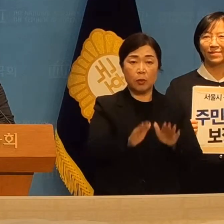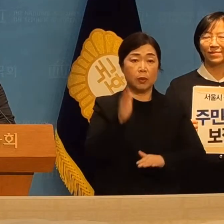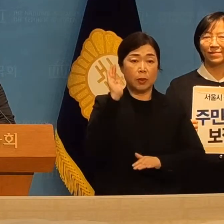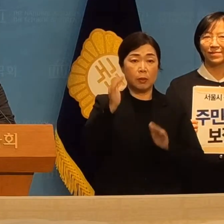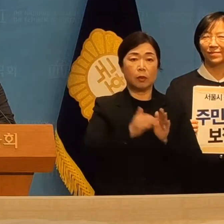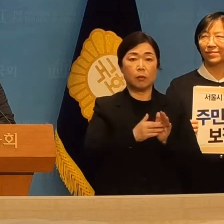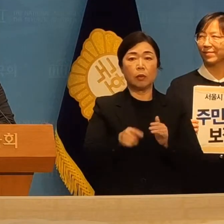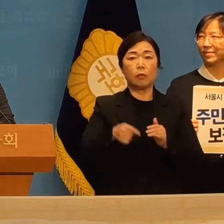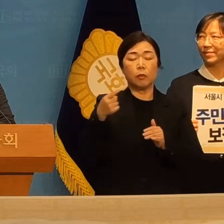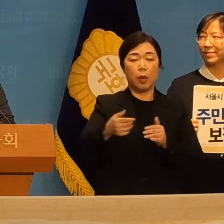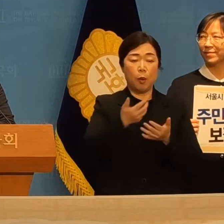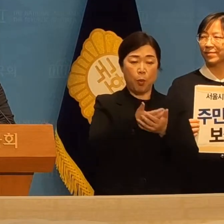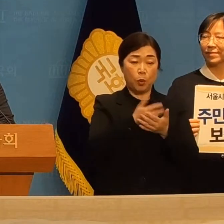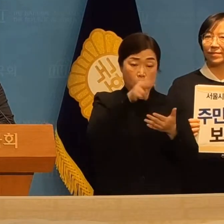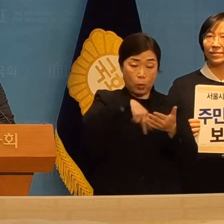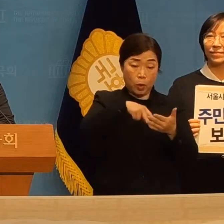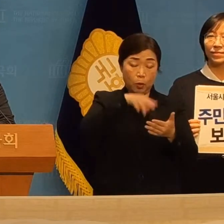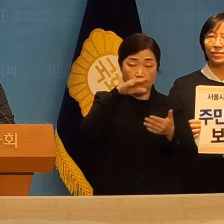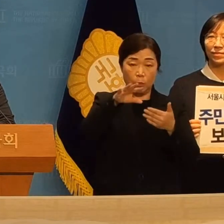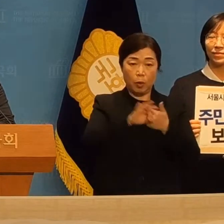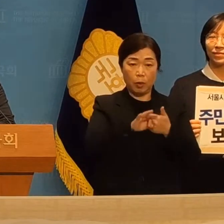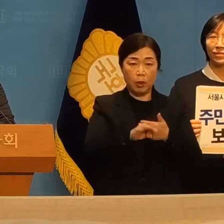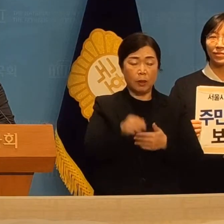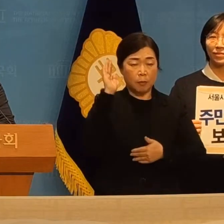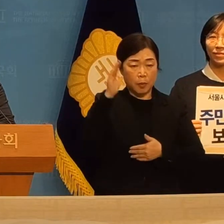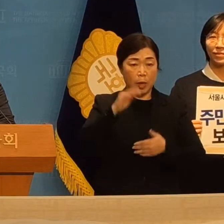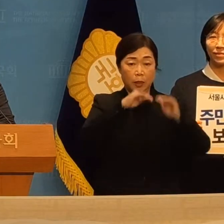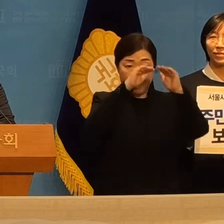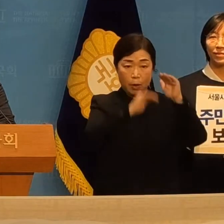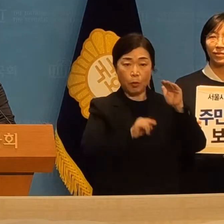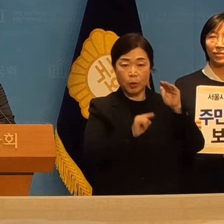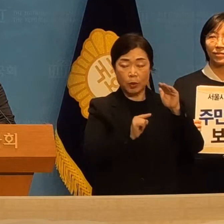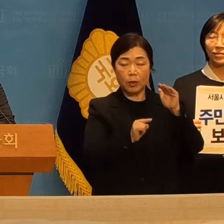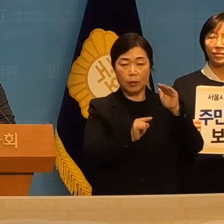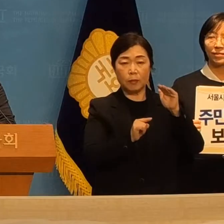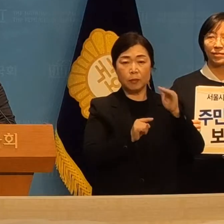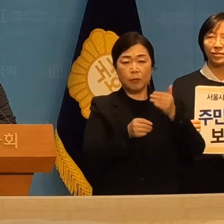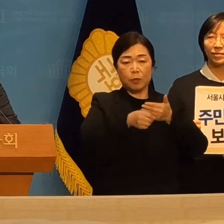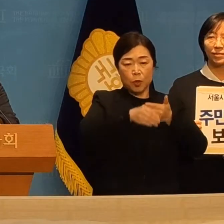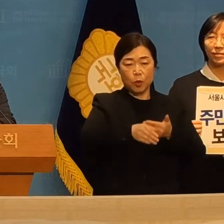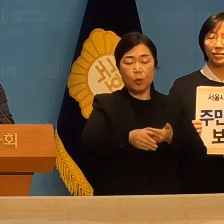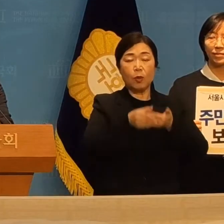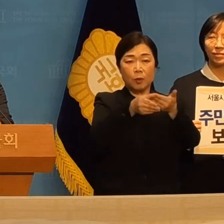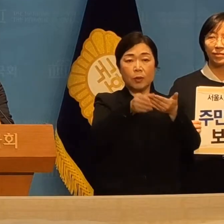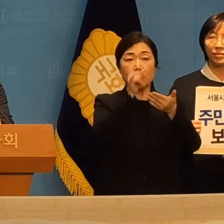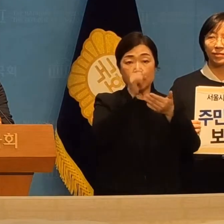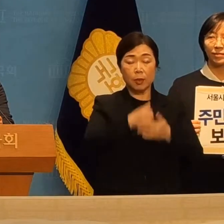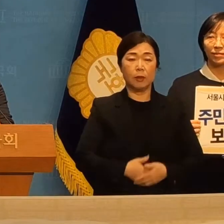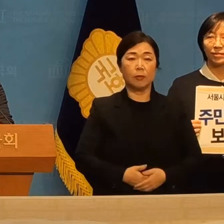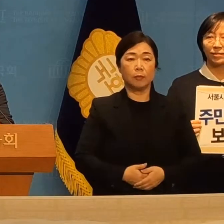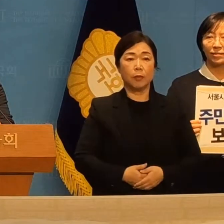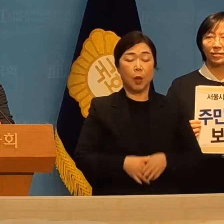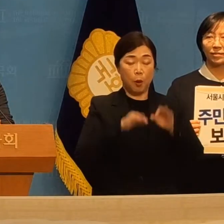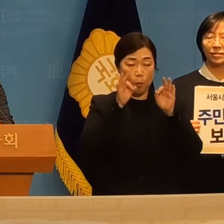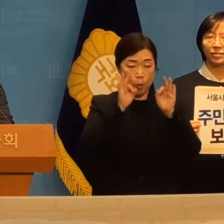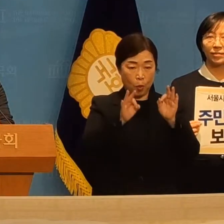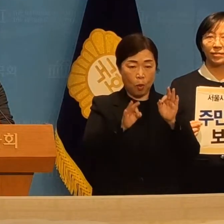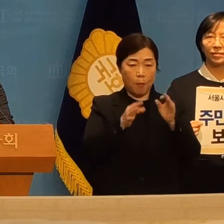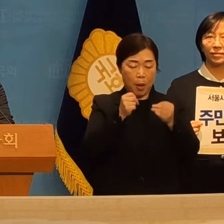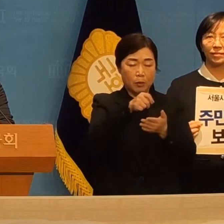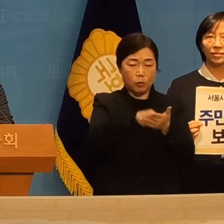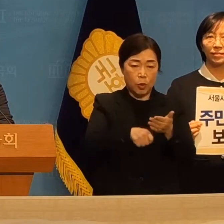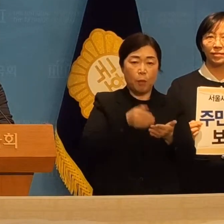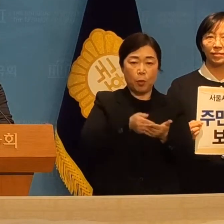마치고요. 뒤에 보도자료에 발언하신 발언문들이 첨부되어 있습니다. 참고하셔서 많은 취재와